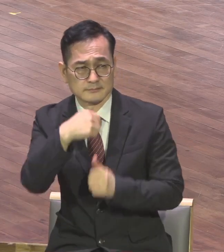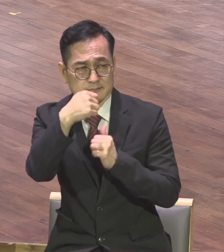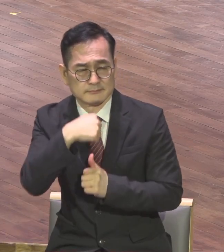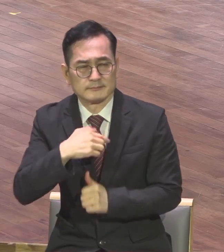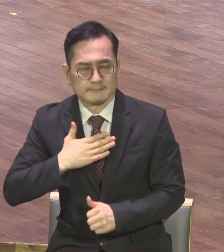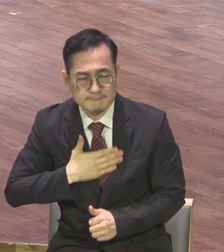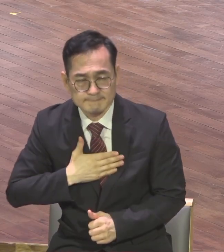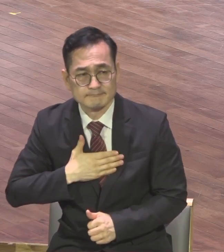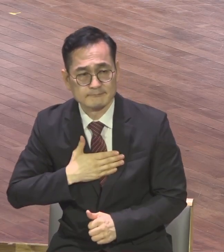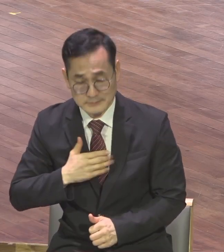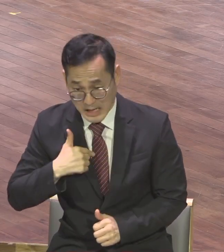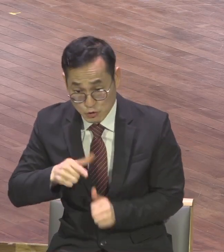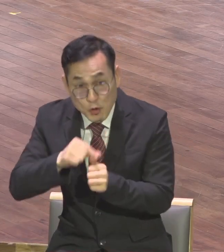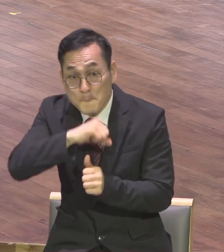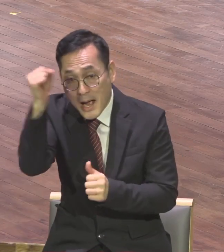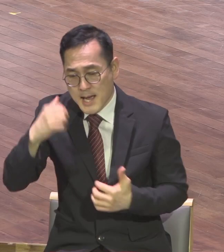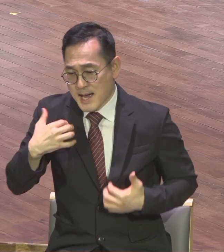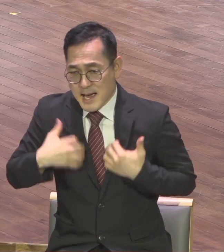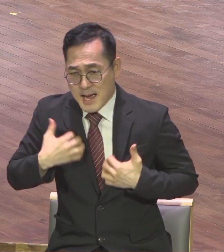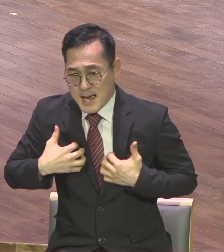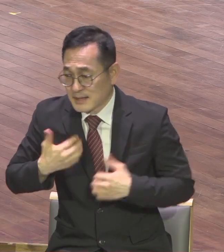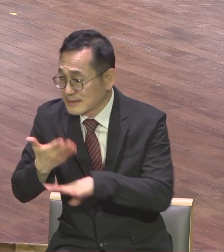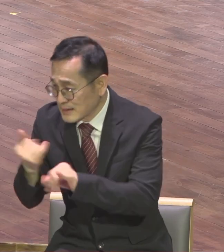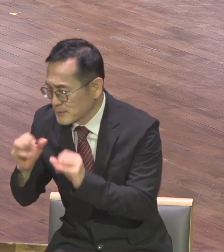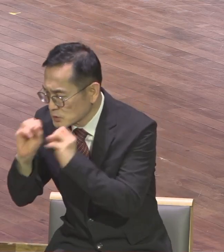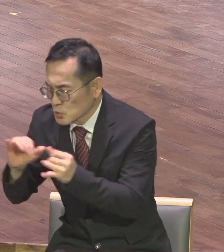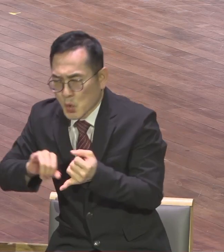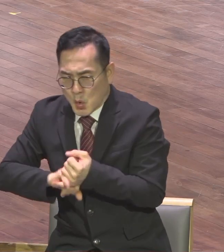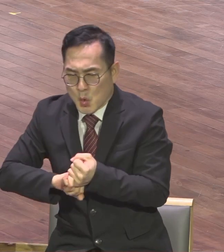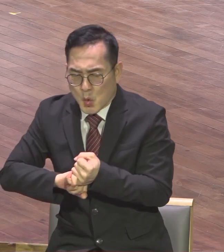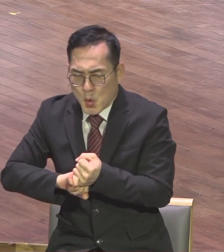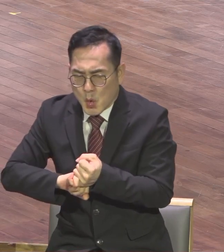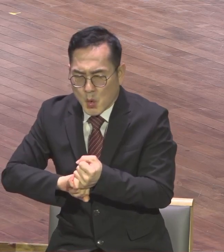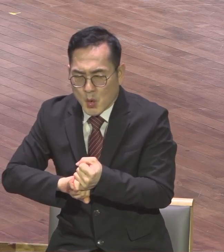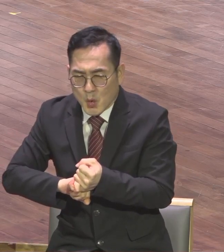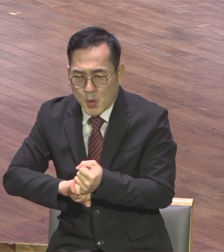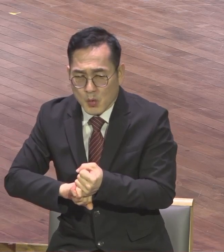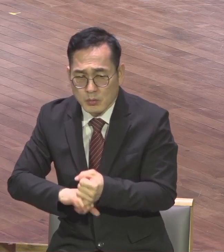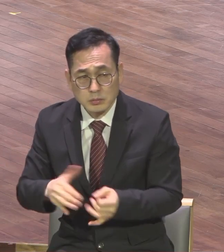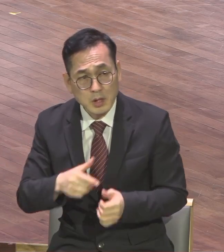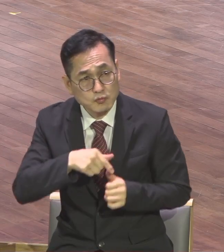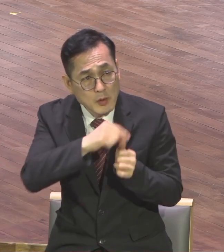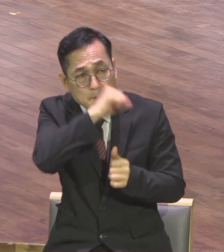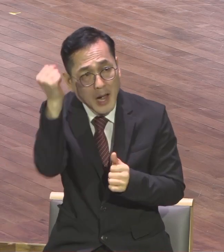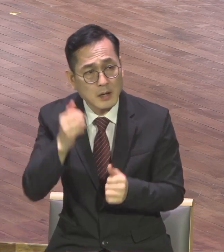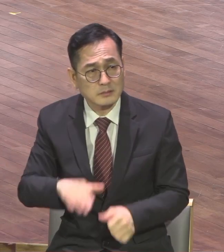이 복음을 들어가 구원받아 놓고 그 다른 사람 구원에 상관이 없다 관심 없다